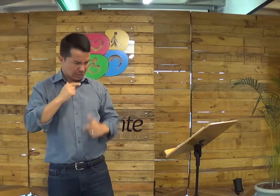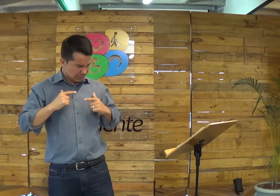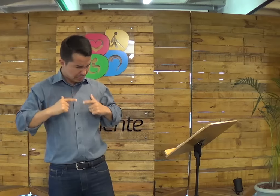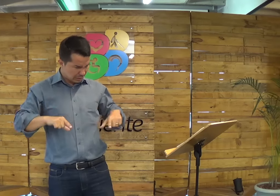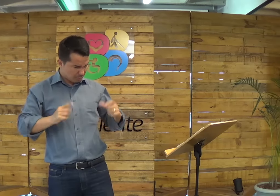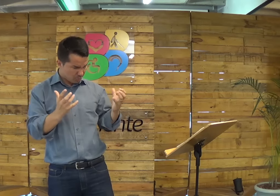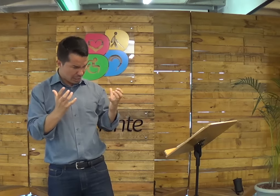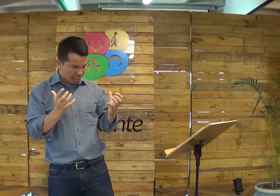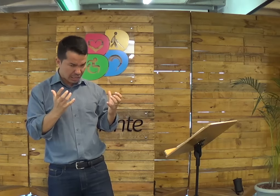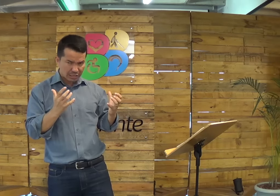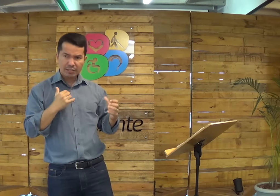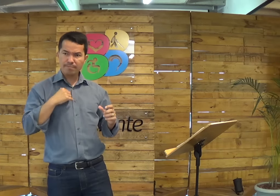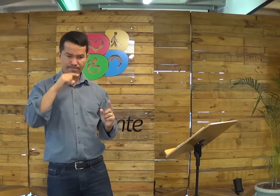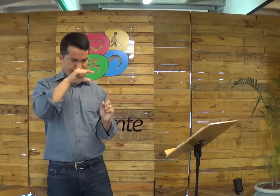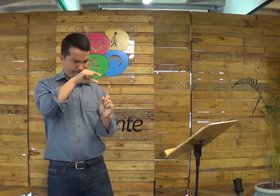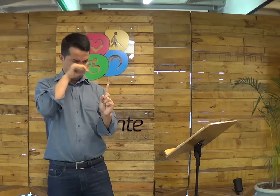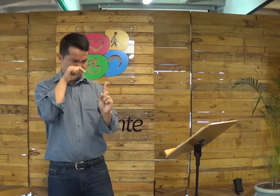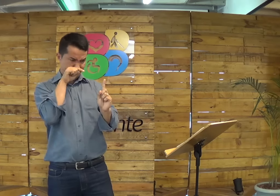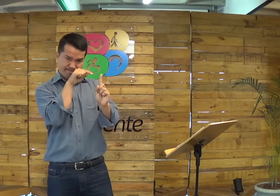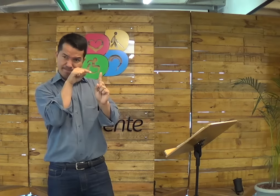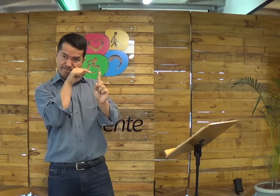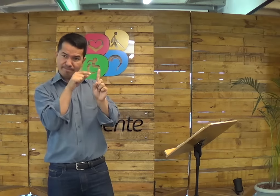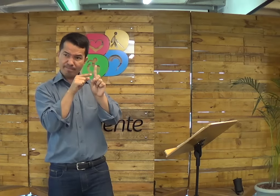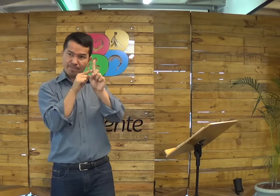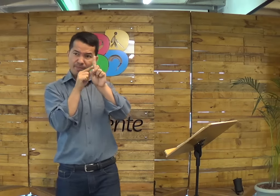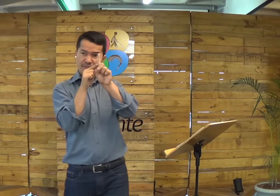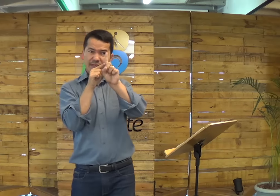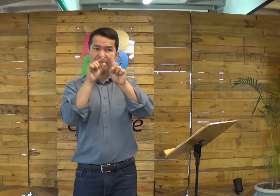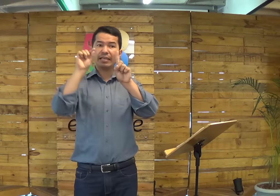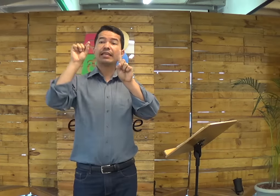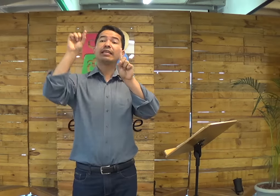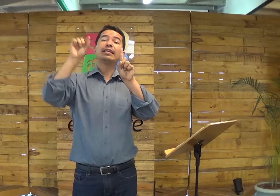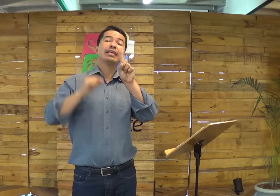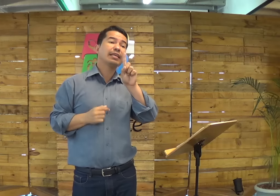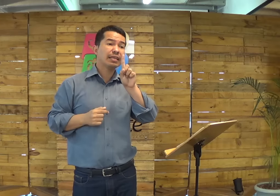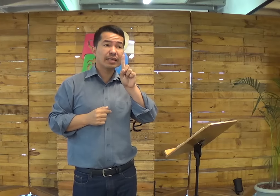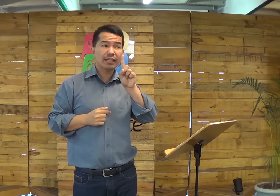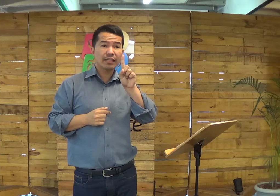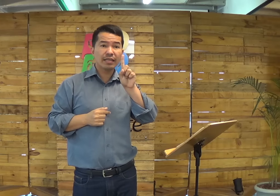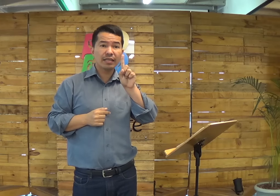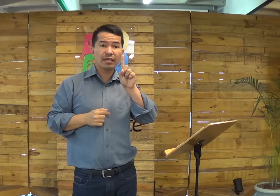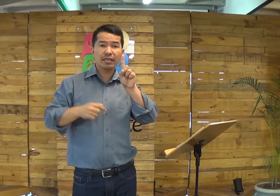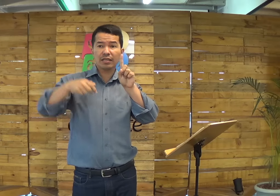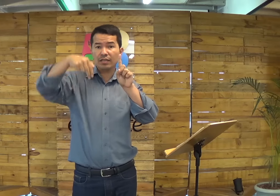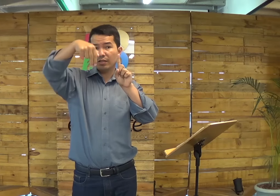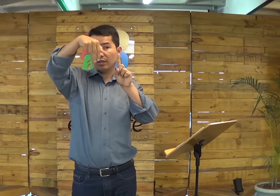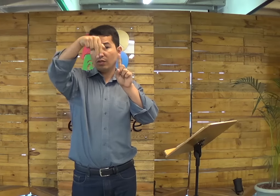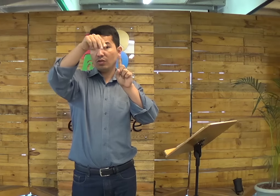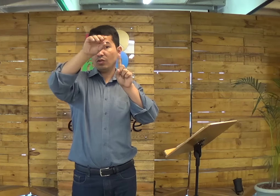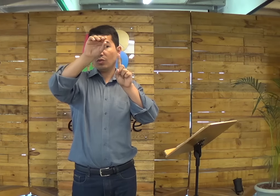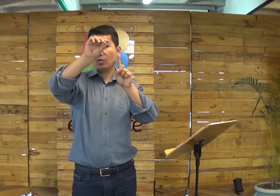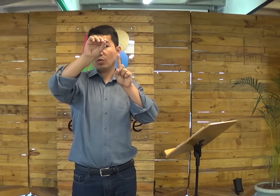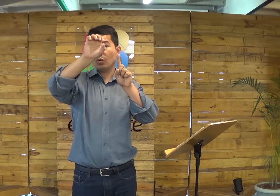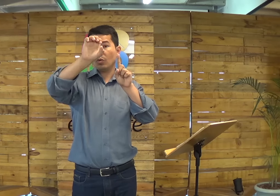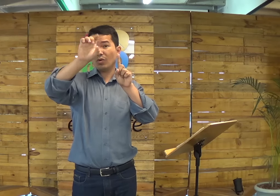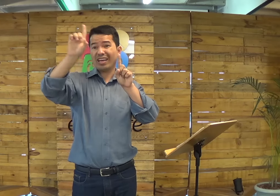é essa pessoa é limpa não eu escolho ele quem é